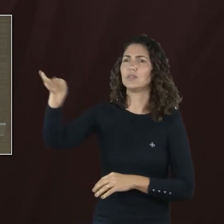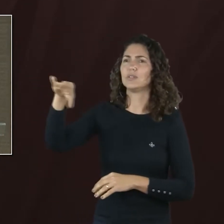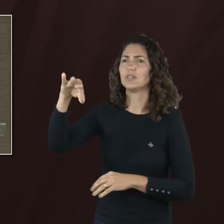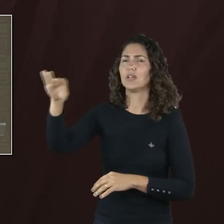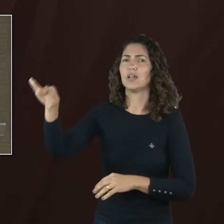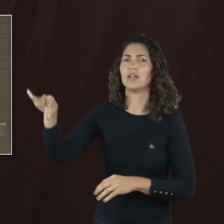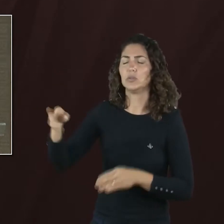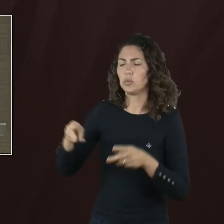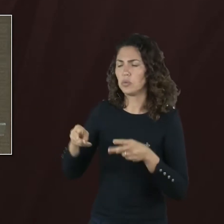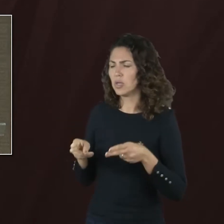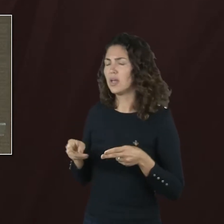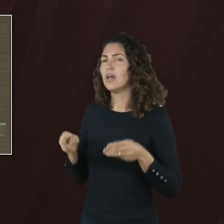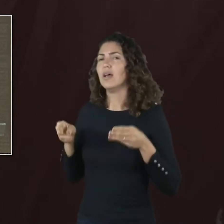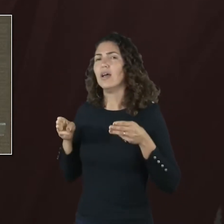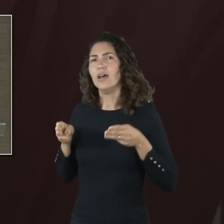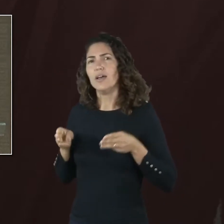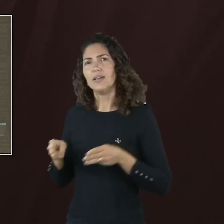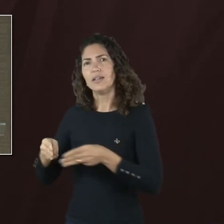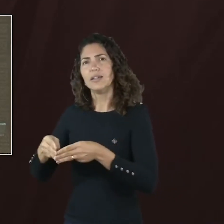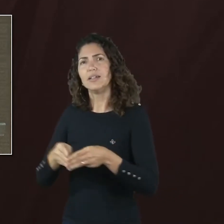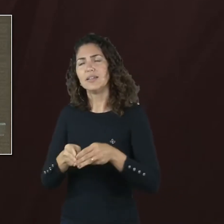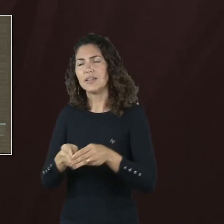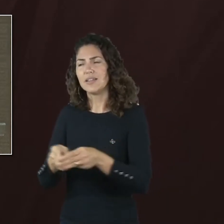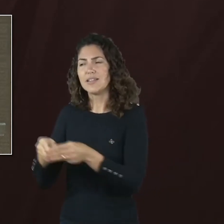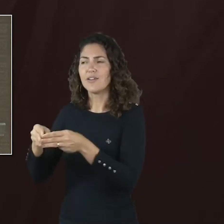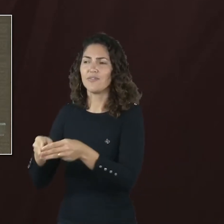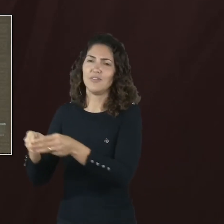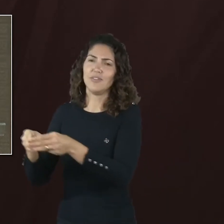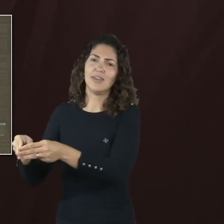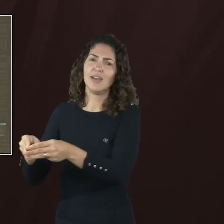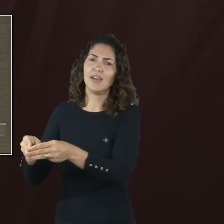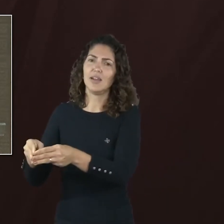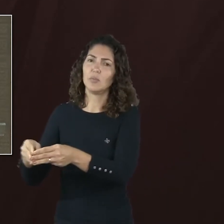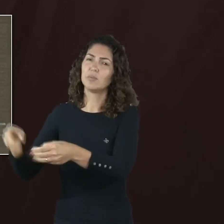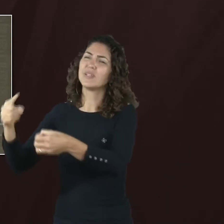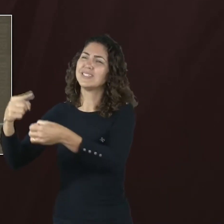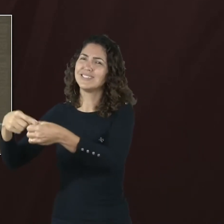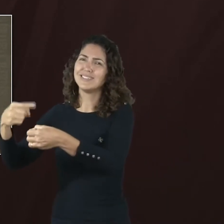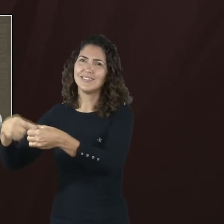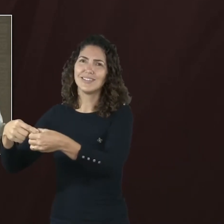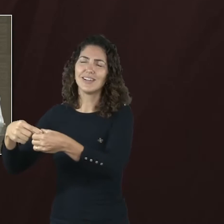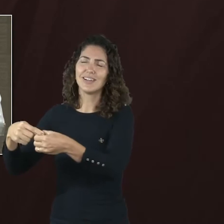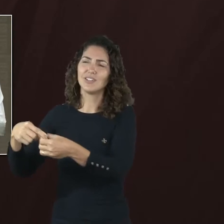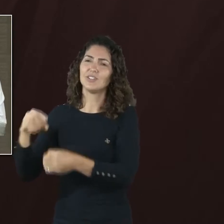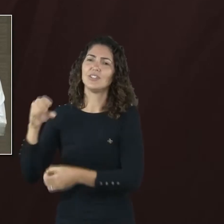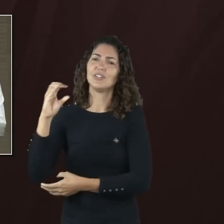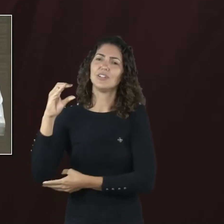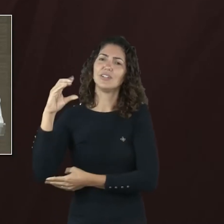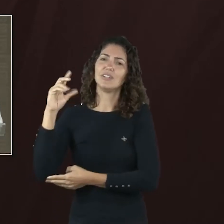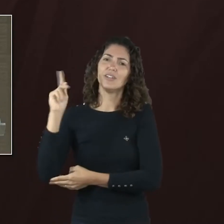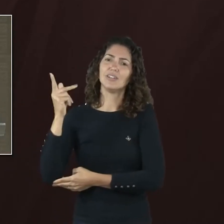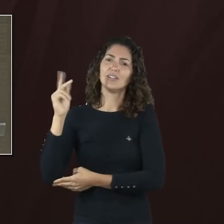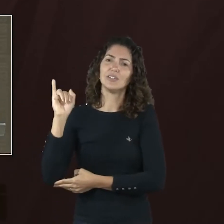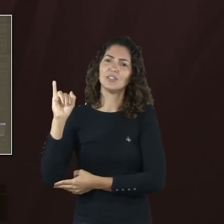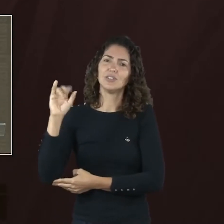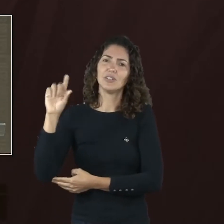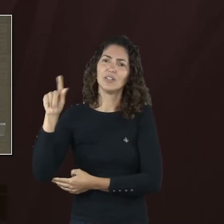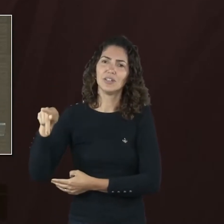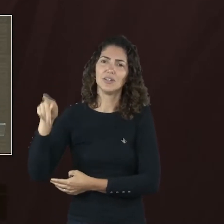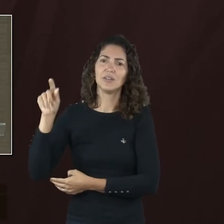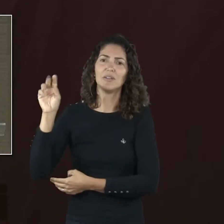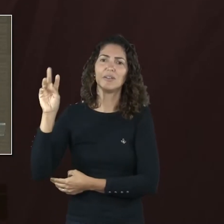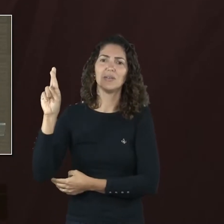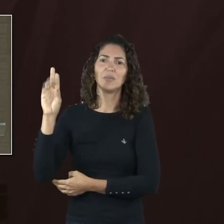Chipre. Enviados, pois, pelo Espírito Santo. E por acaso está aqui um irmão nosso de